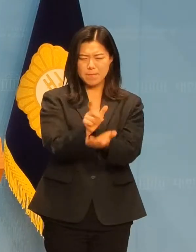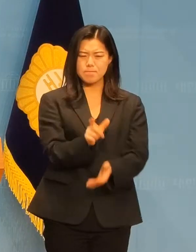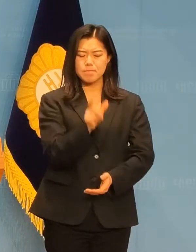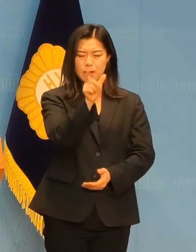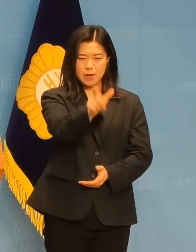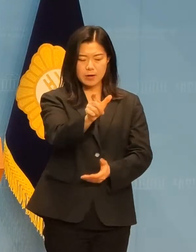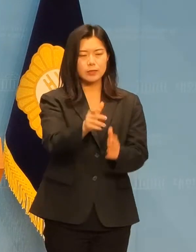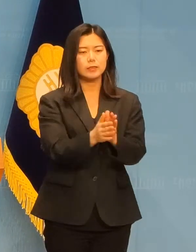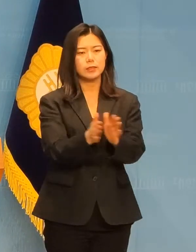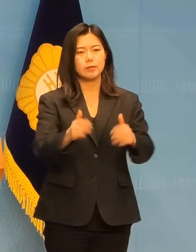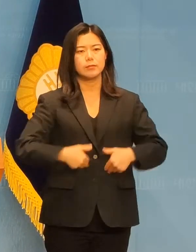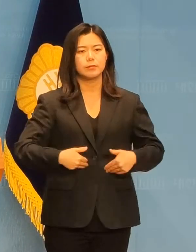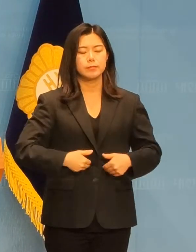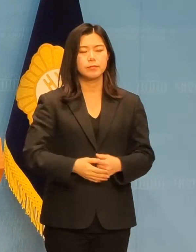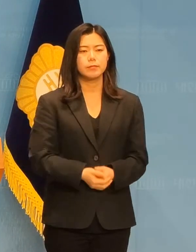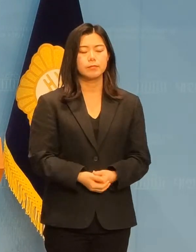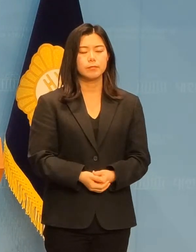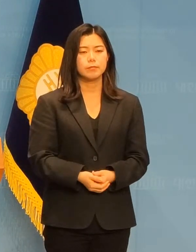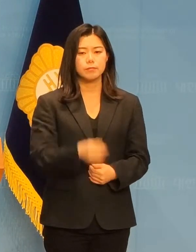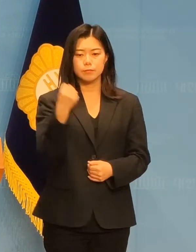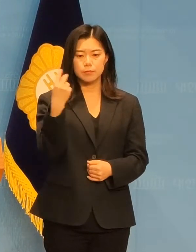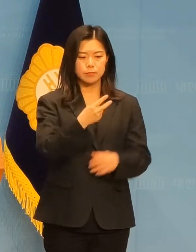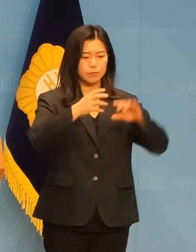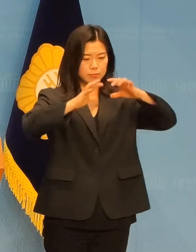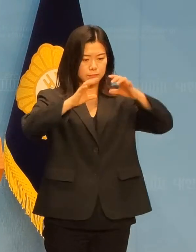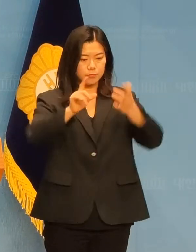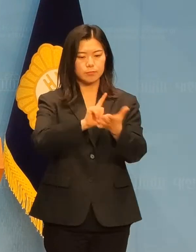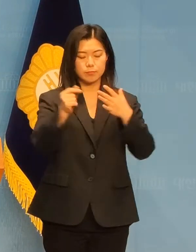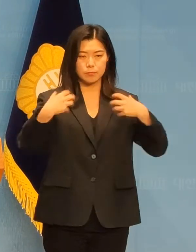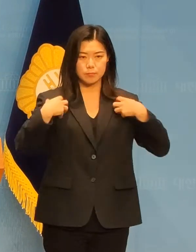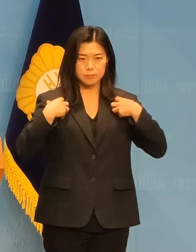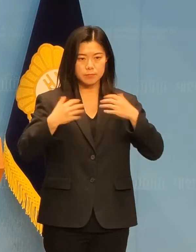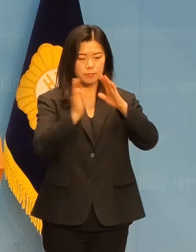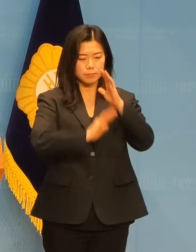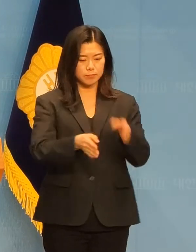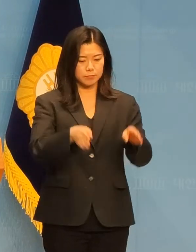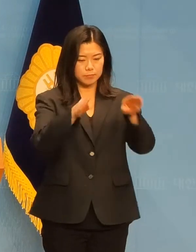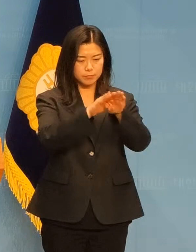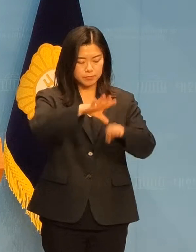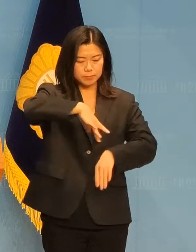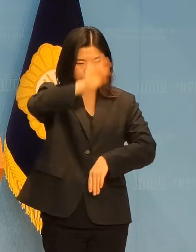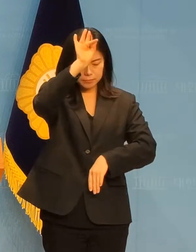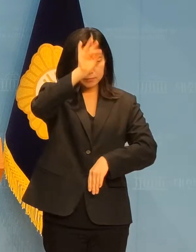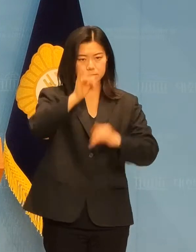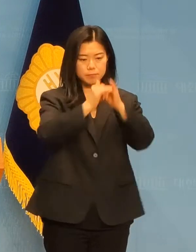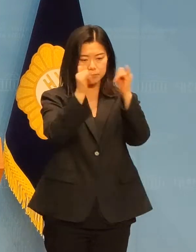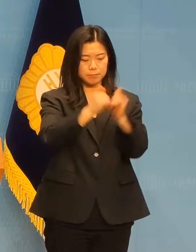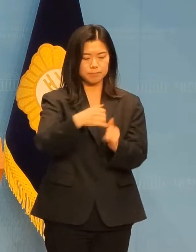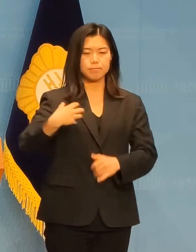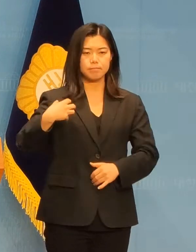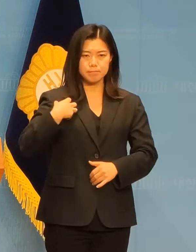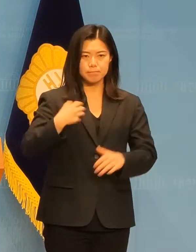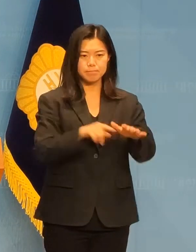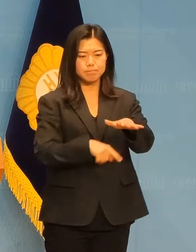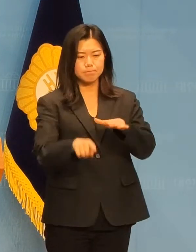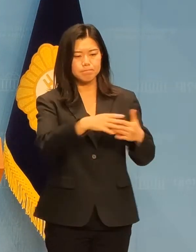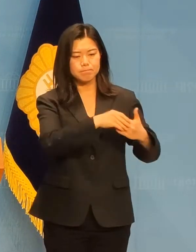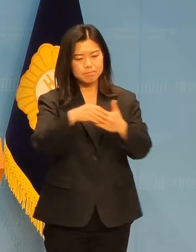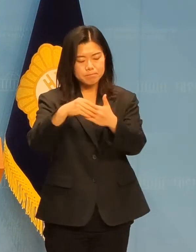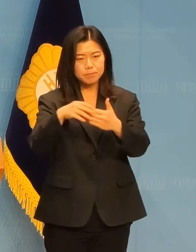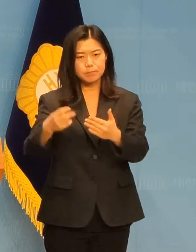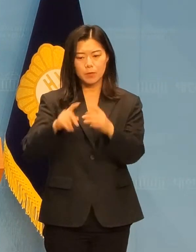출발점을 만들고자 합니다. 또한 국가와 지방정부, 공공기관이 먼저 사회적 책임을 선도하고 민간 기업이